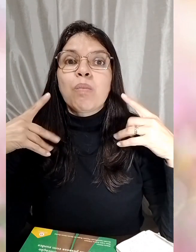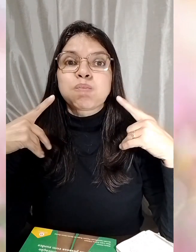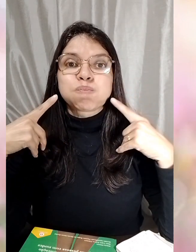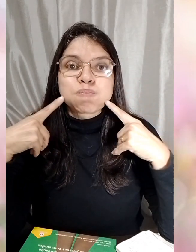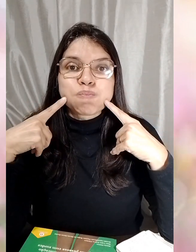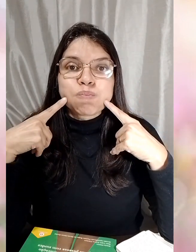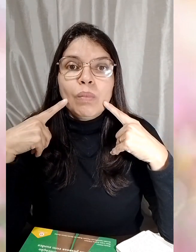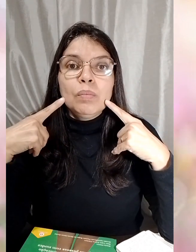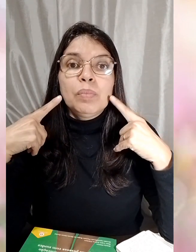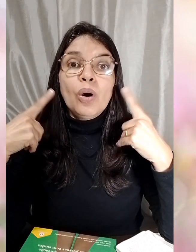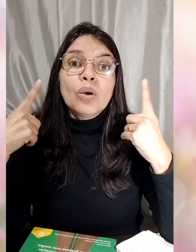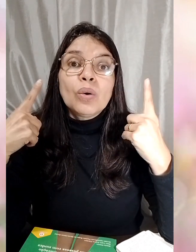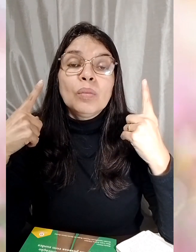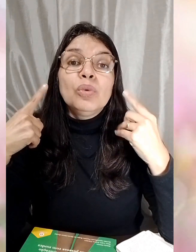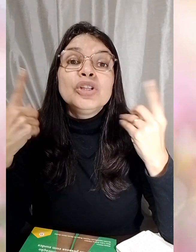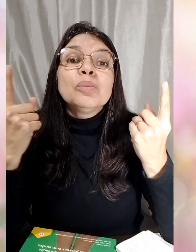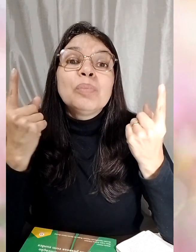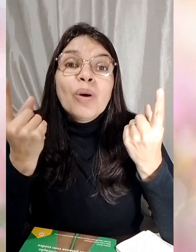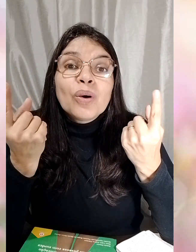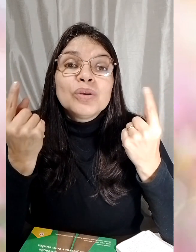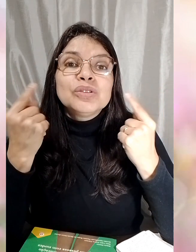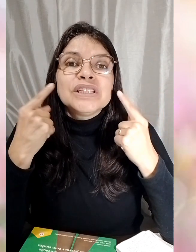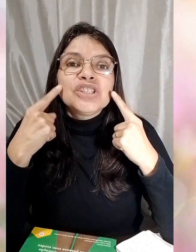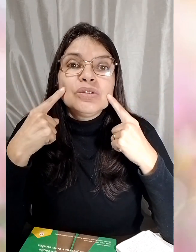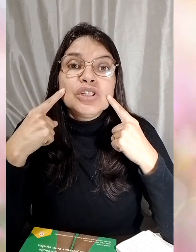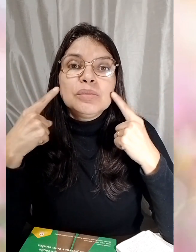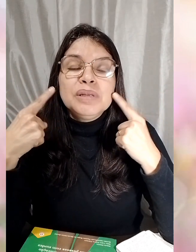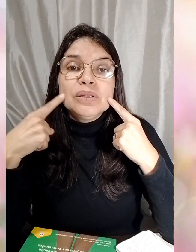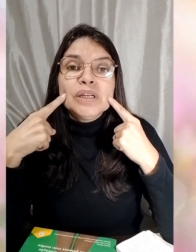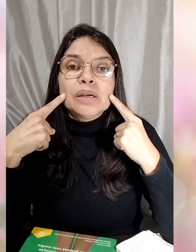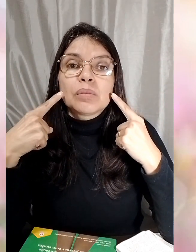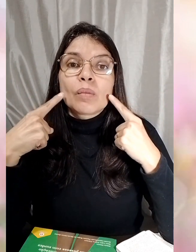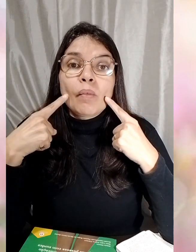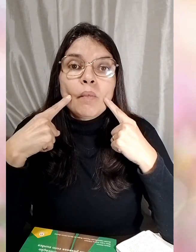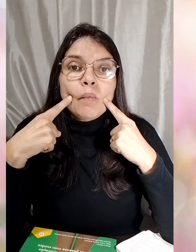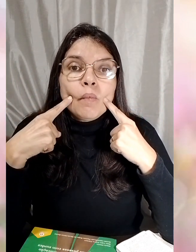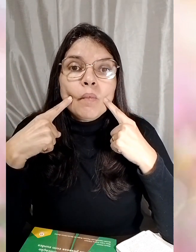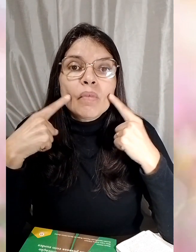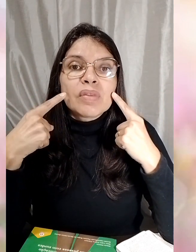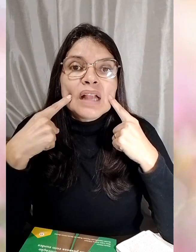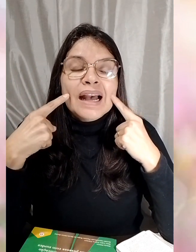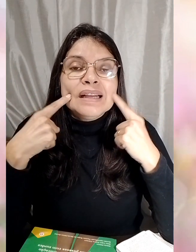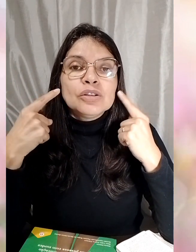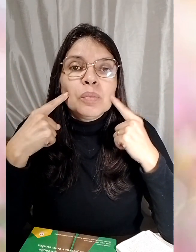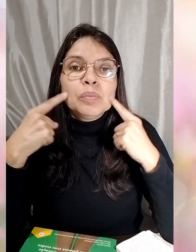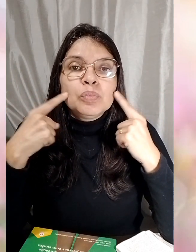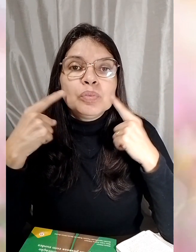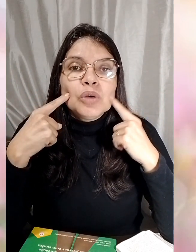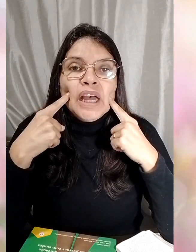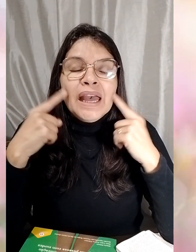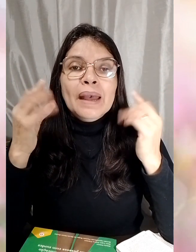aumentar, pouco, muito pouco no sentido de diminuir, tá?